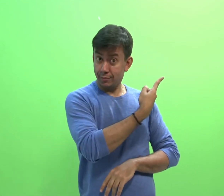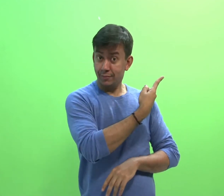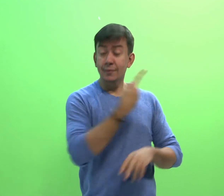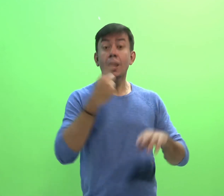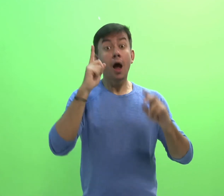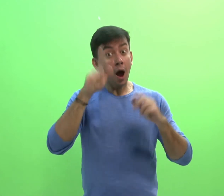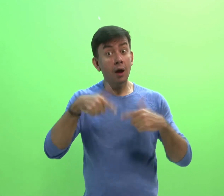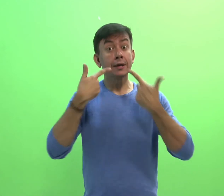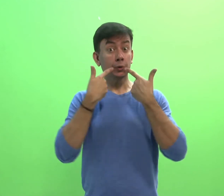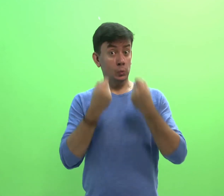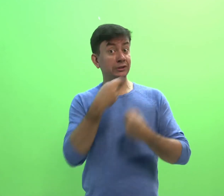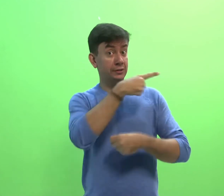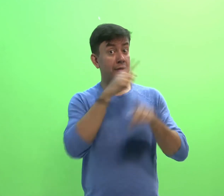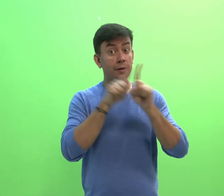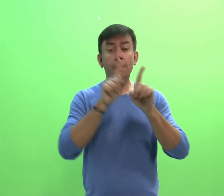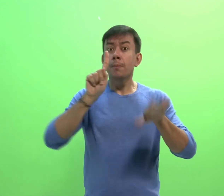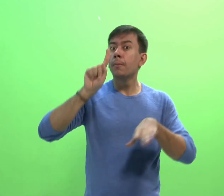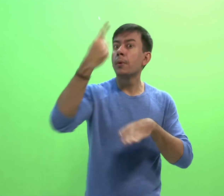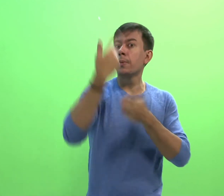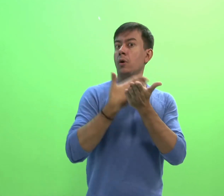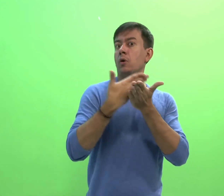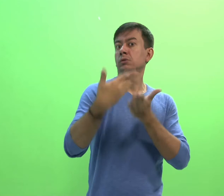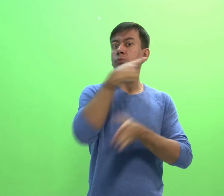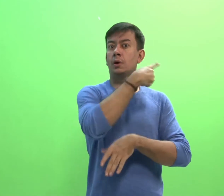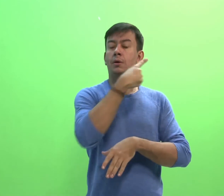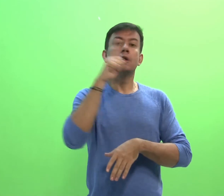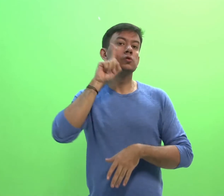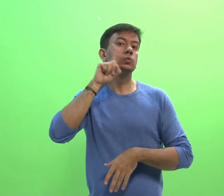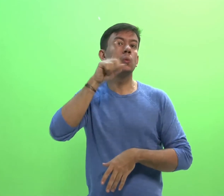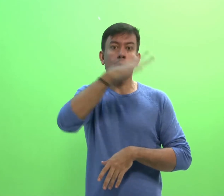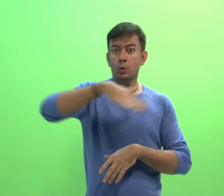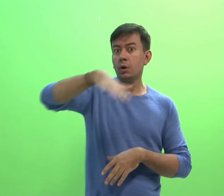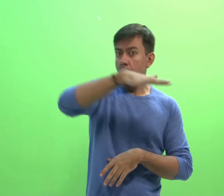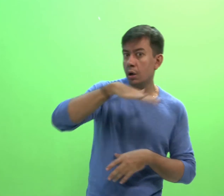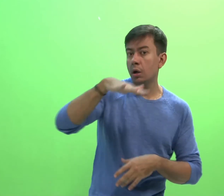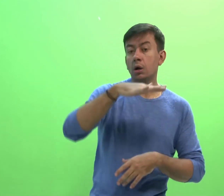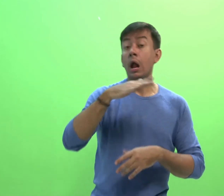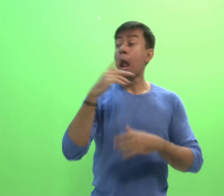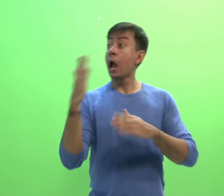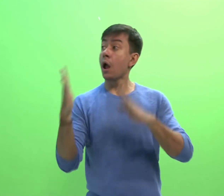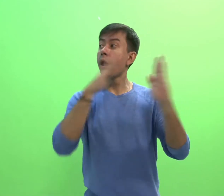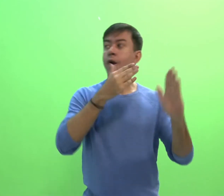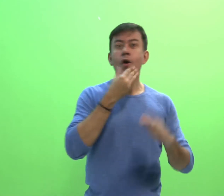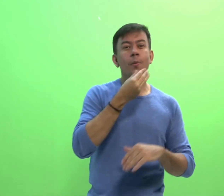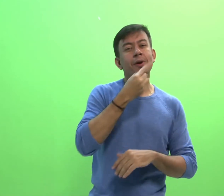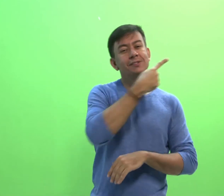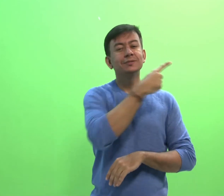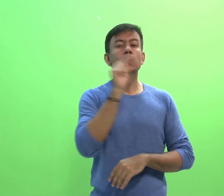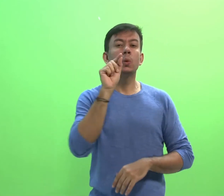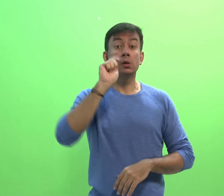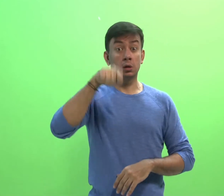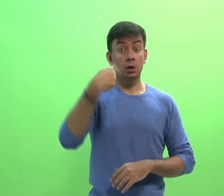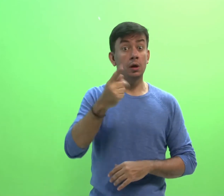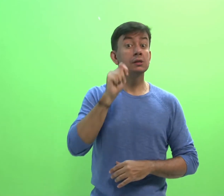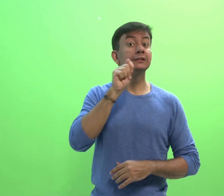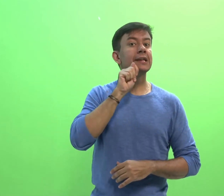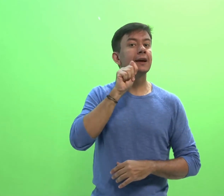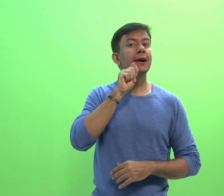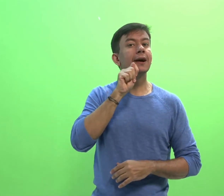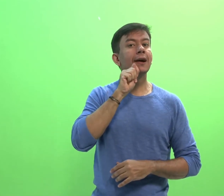linguistas surdos. Os primeiros linguistas surdos também são americanos. O sinal dele é